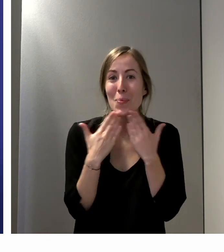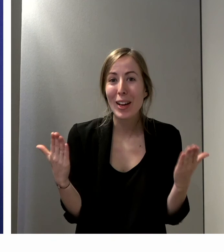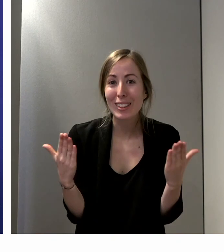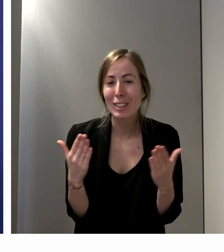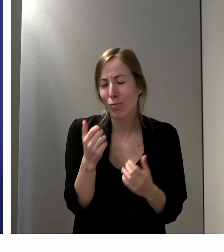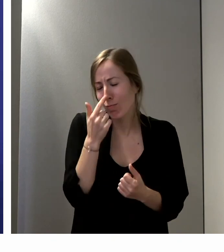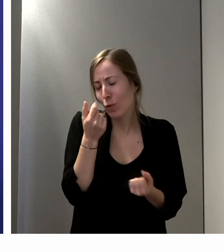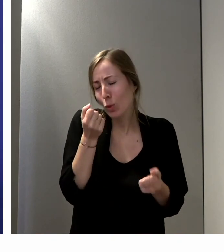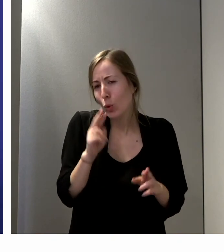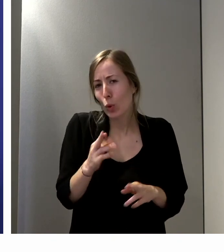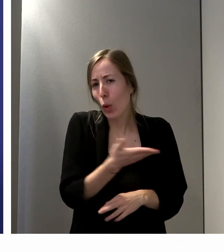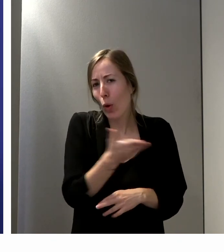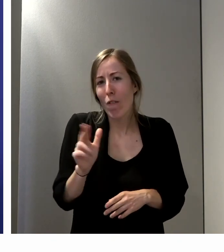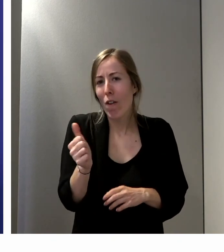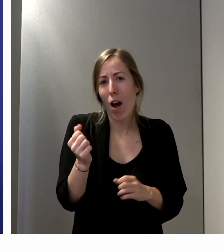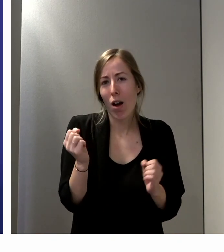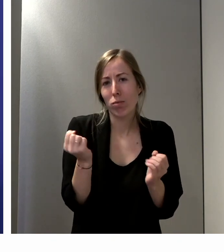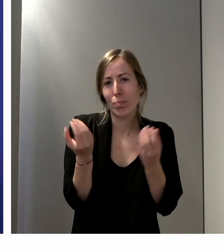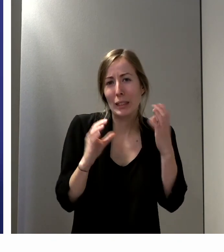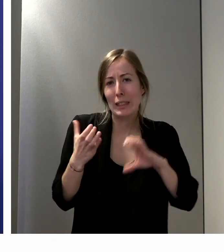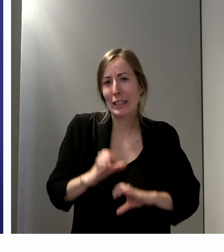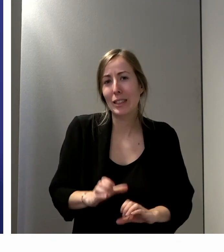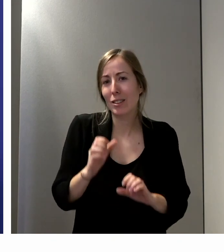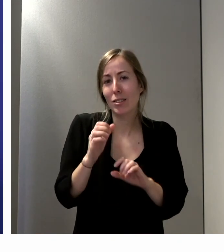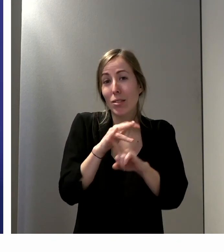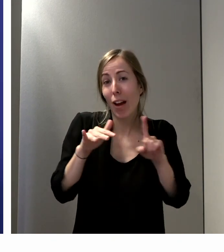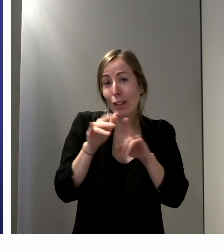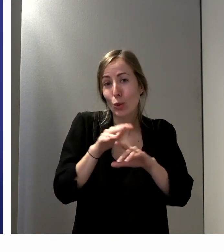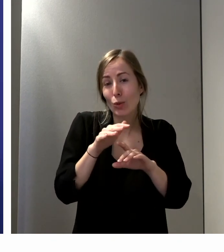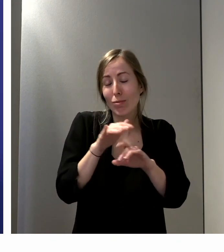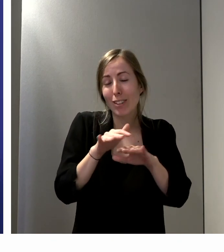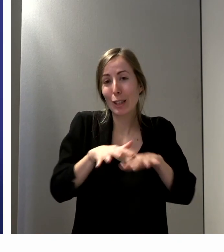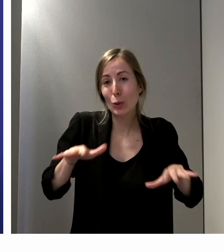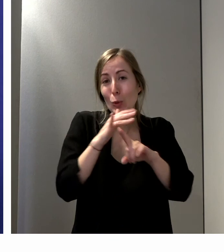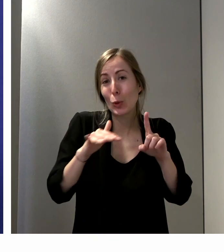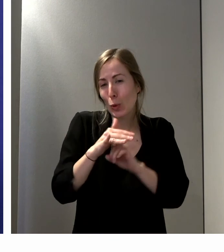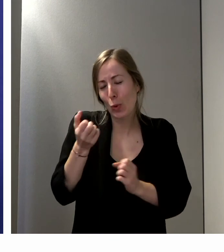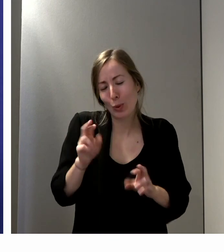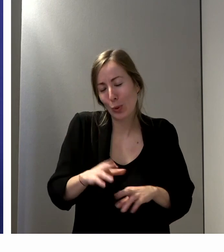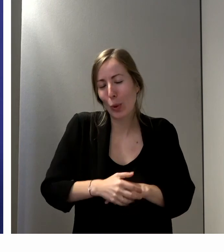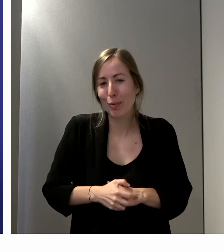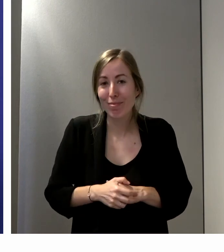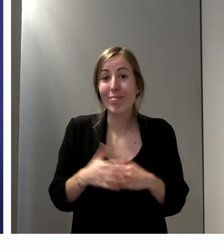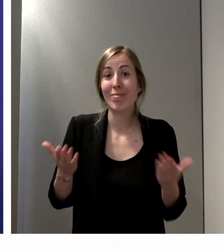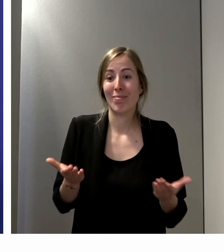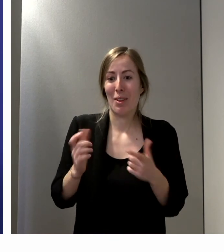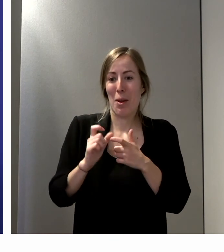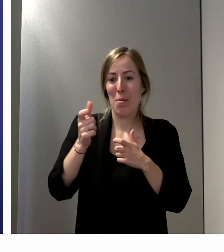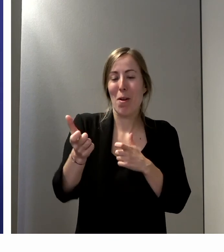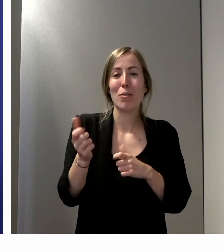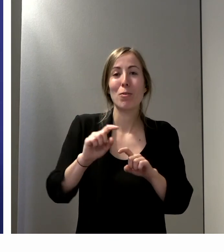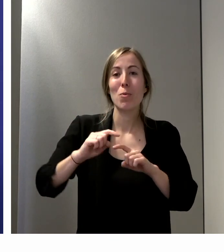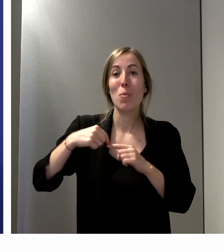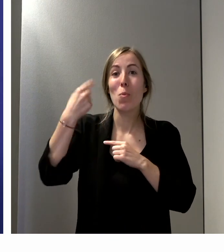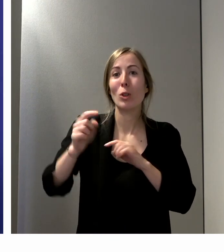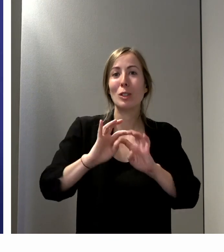sûre, réagir sur les réseaux à cette table ronde. Et il me revient de présenter la prochaine table ronde